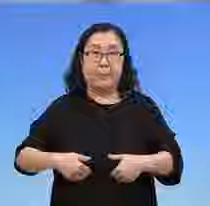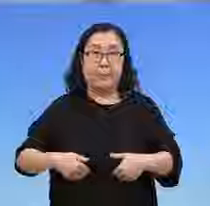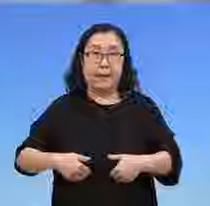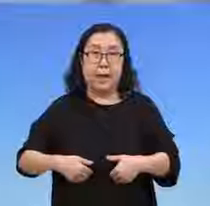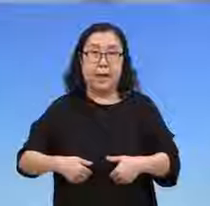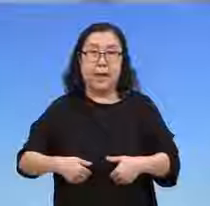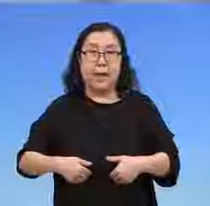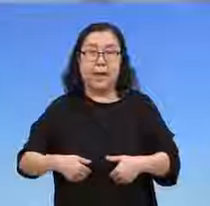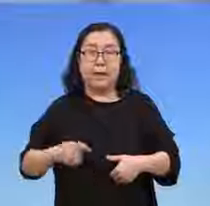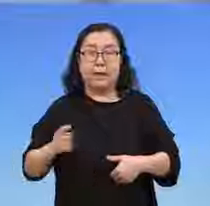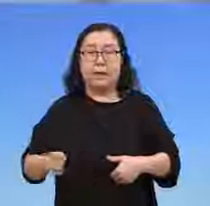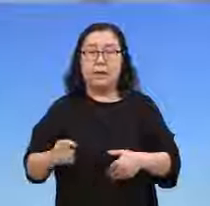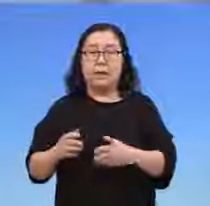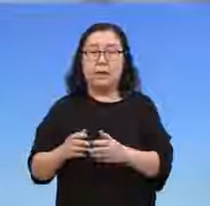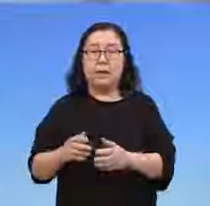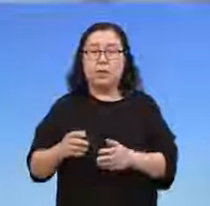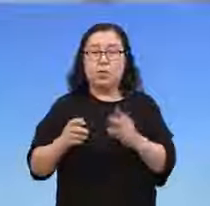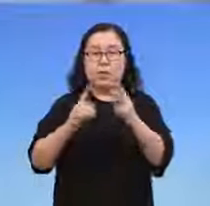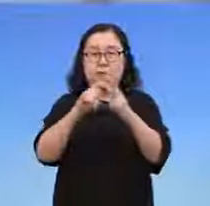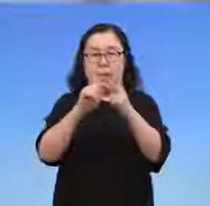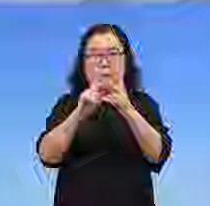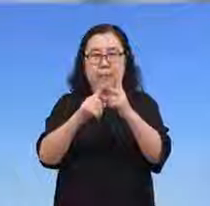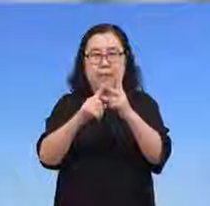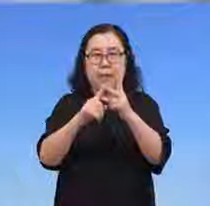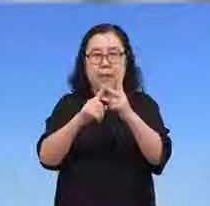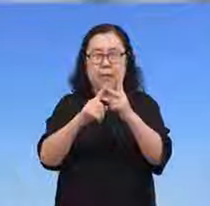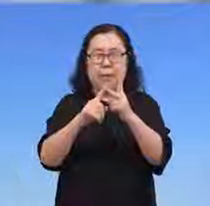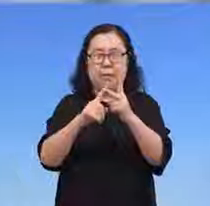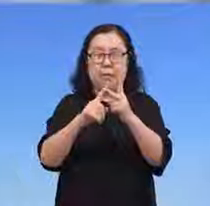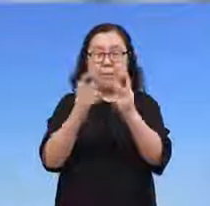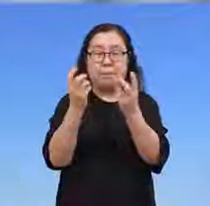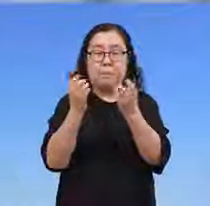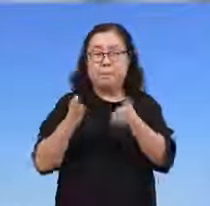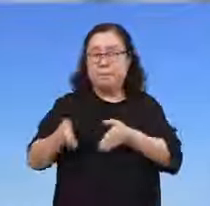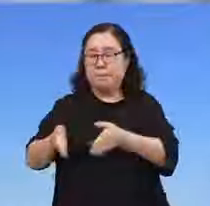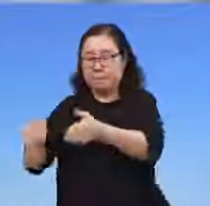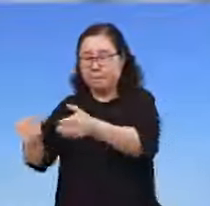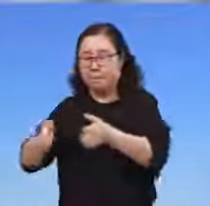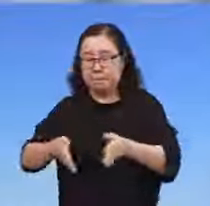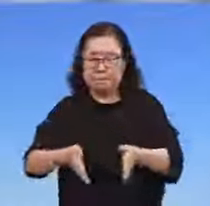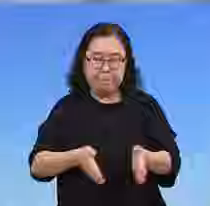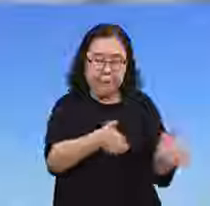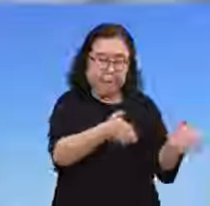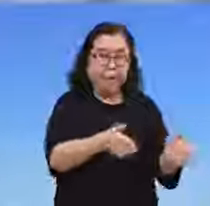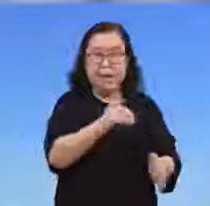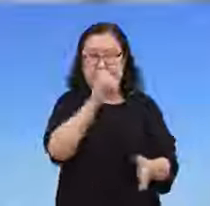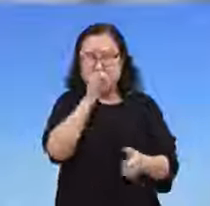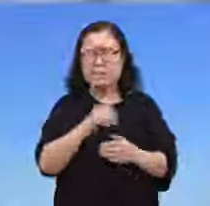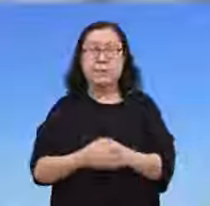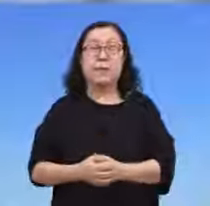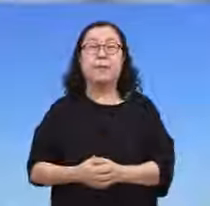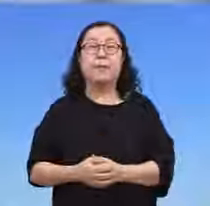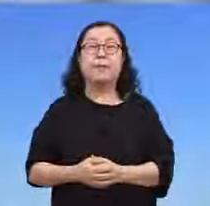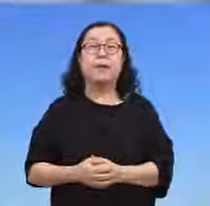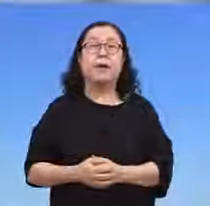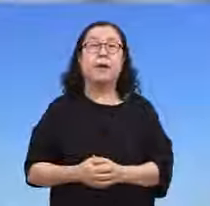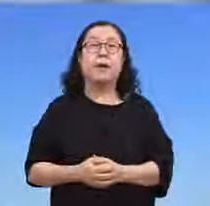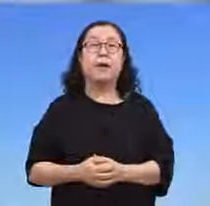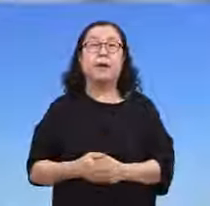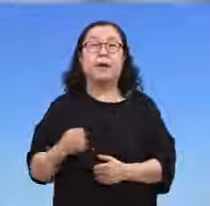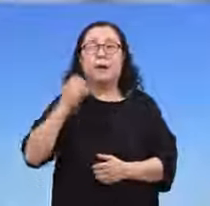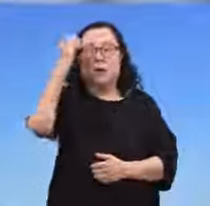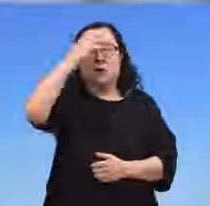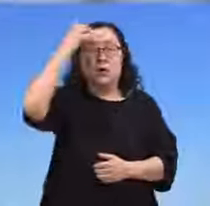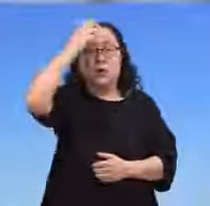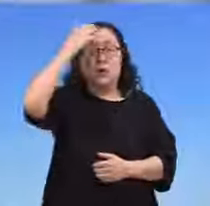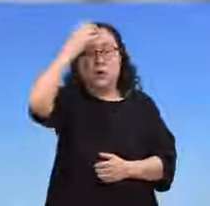갈래 물줄기가 흘러가는 것을 볼 수가 있는데, 이걸 가지고 제가 이제 두 갈래로 설명을 드리려고 합니다. 자,